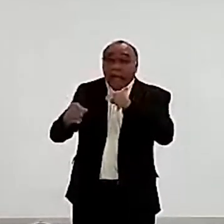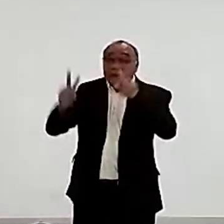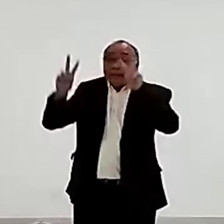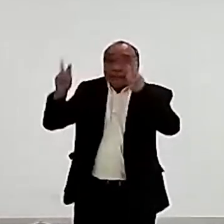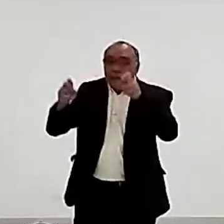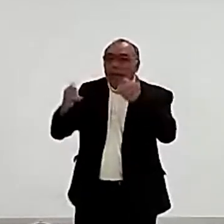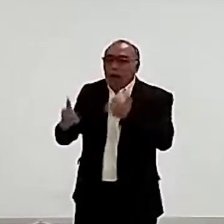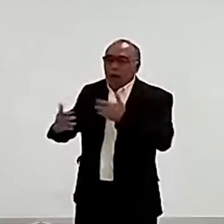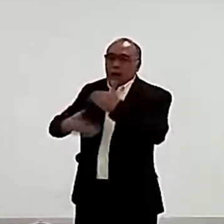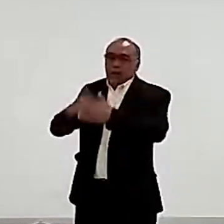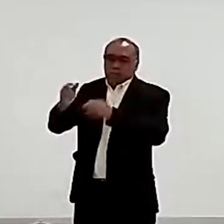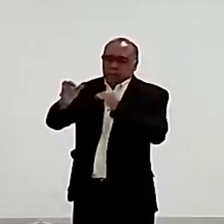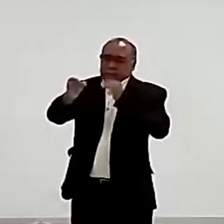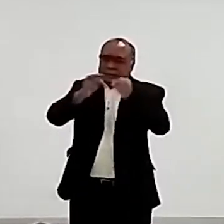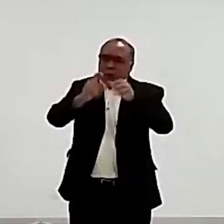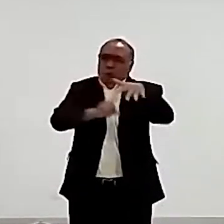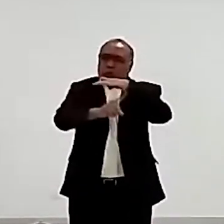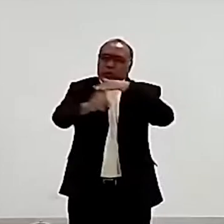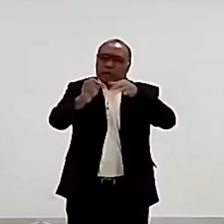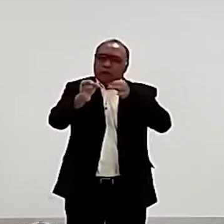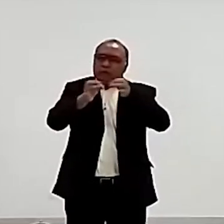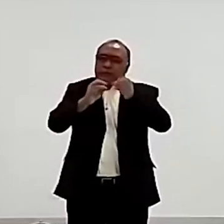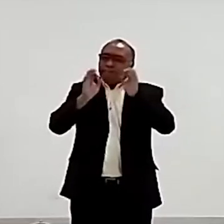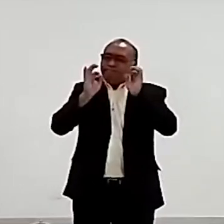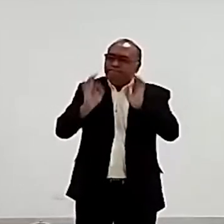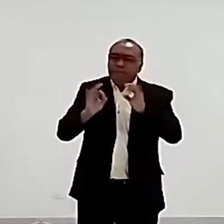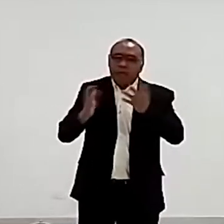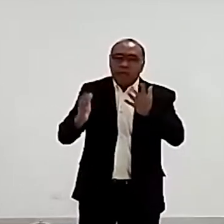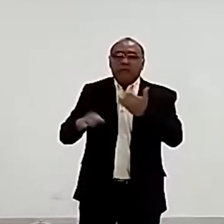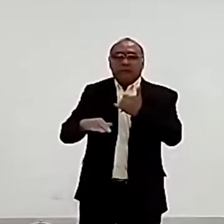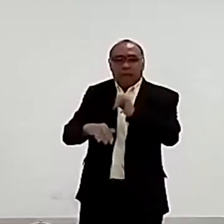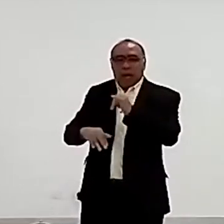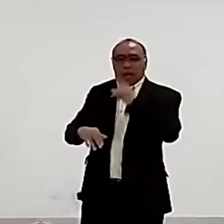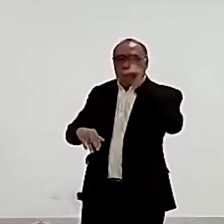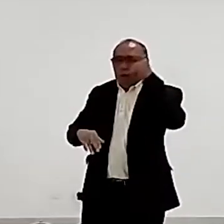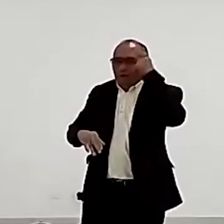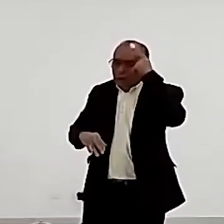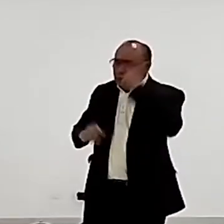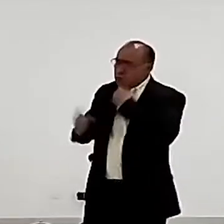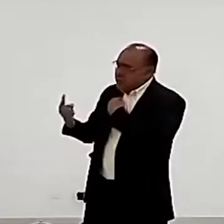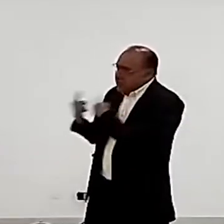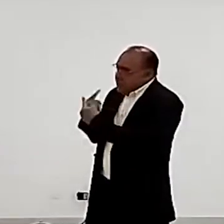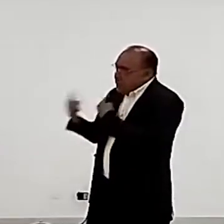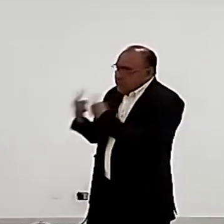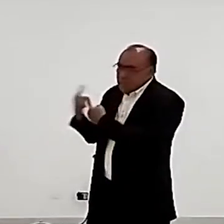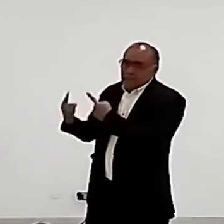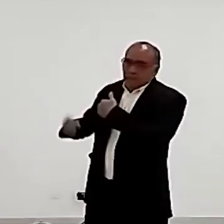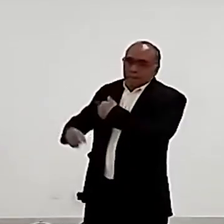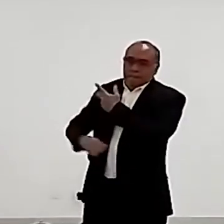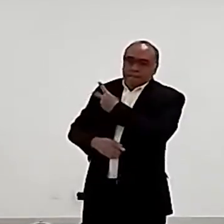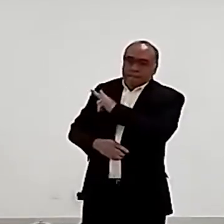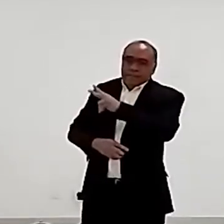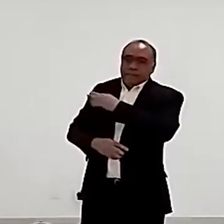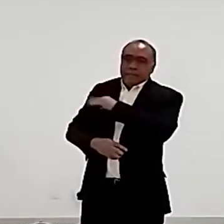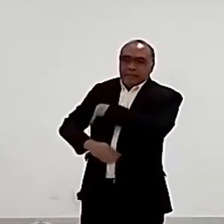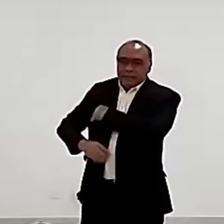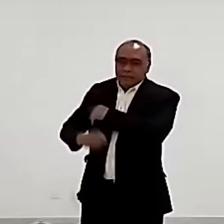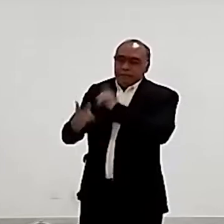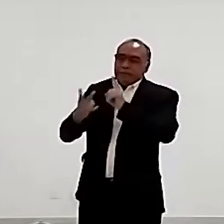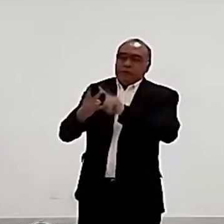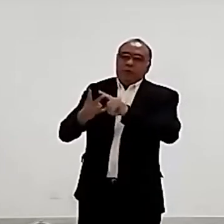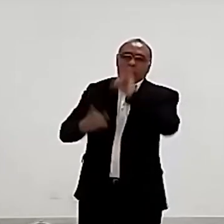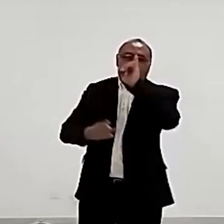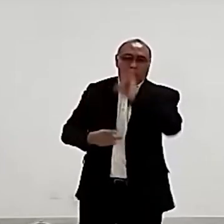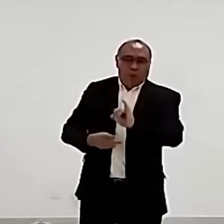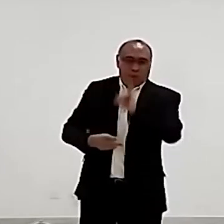licencia pública de buses camiones y demás hemos continuado en